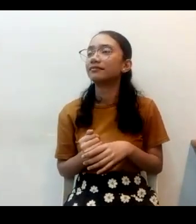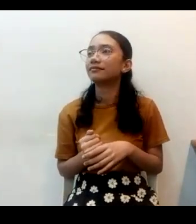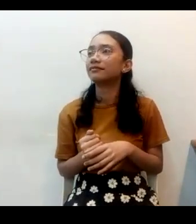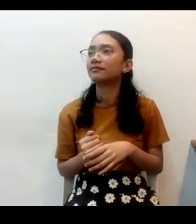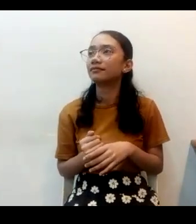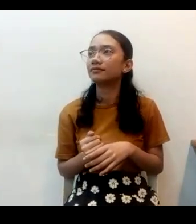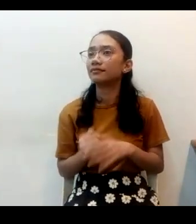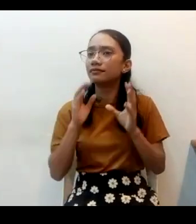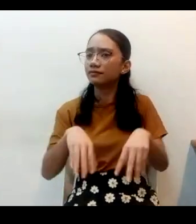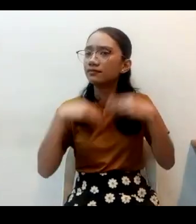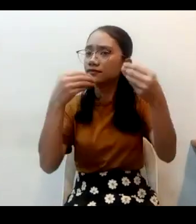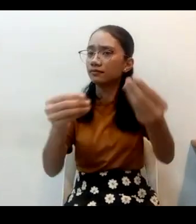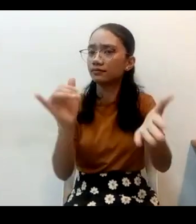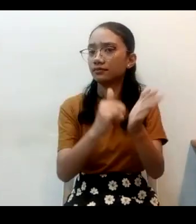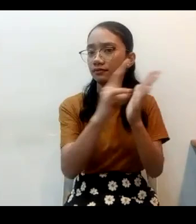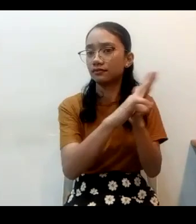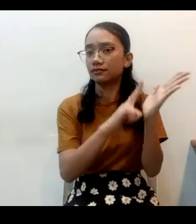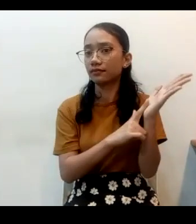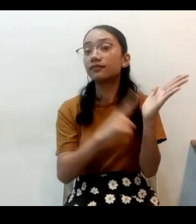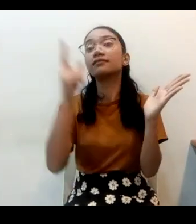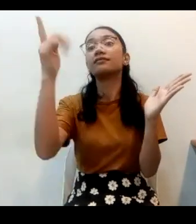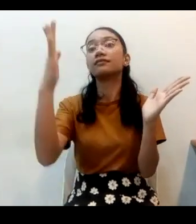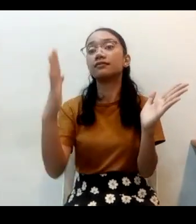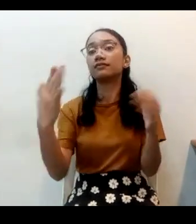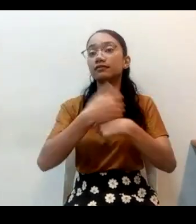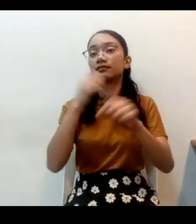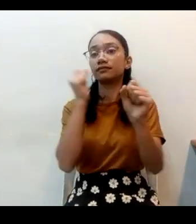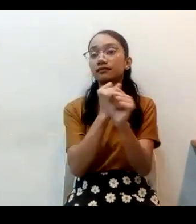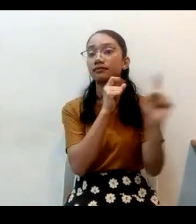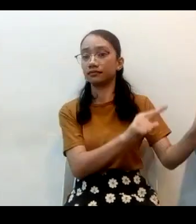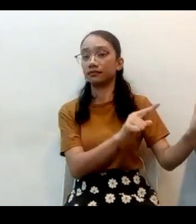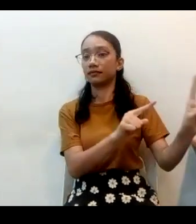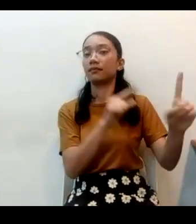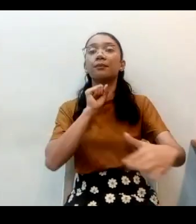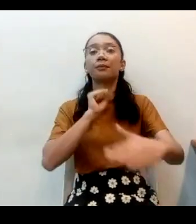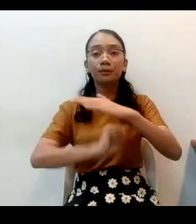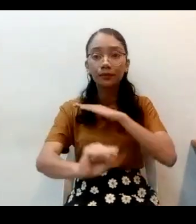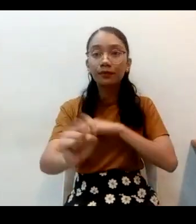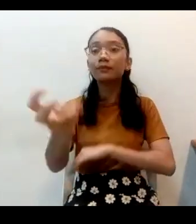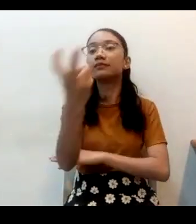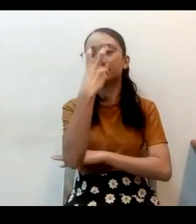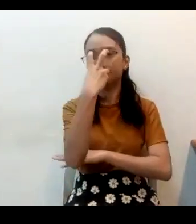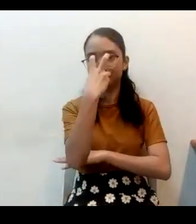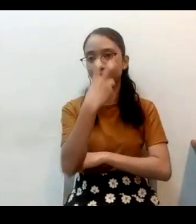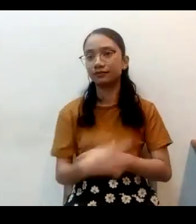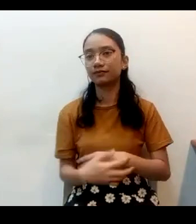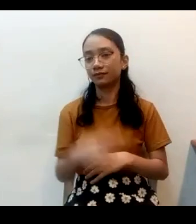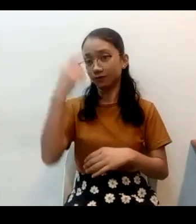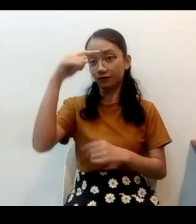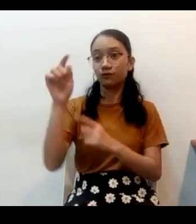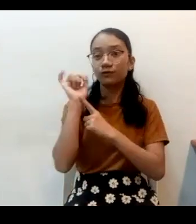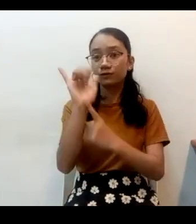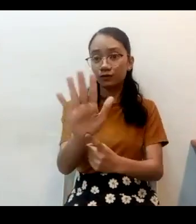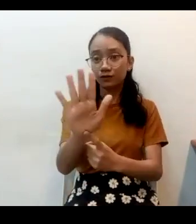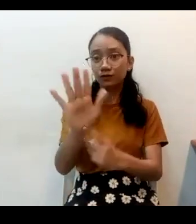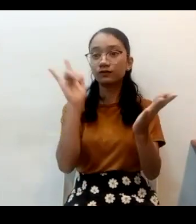this lesson, God made him be born as a born blind. Kaya nga para may pakita yung aral